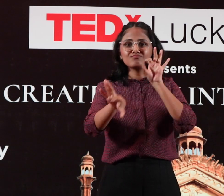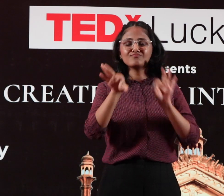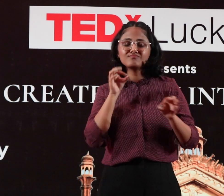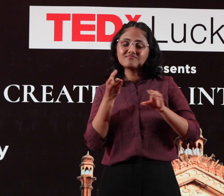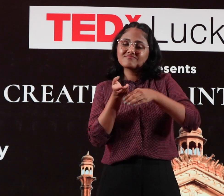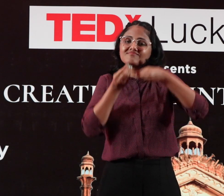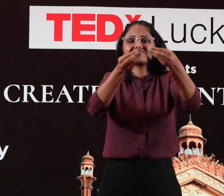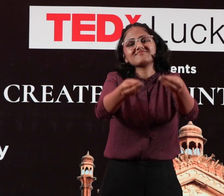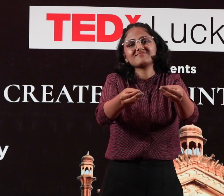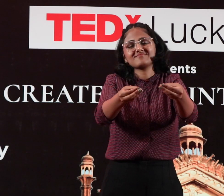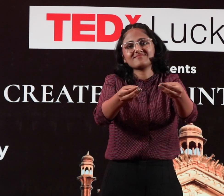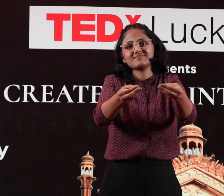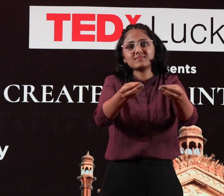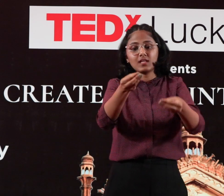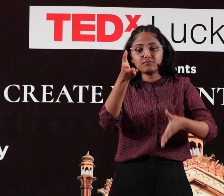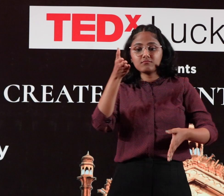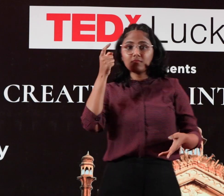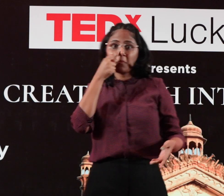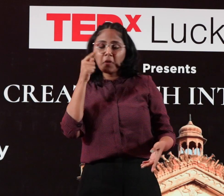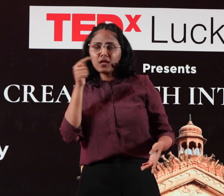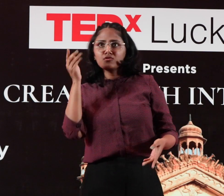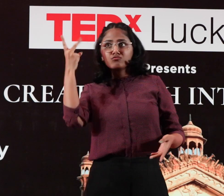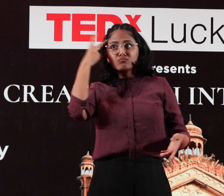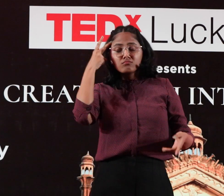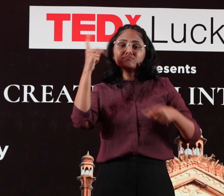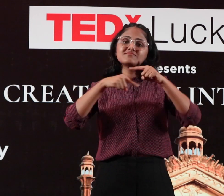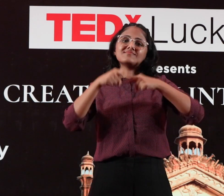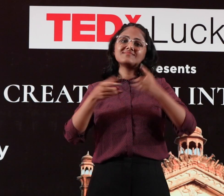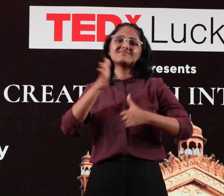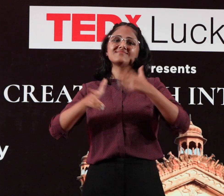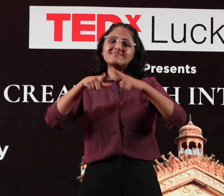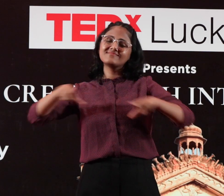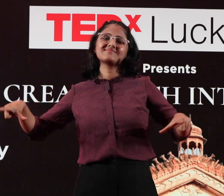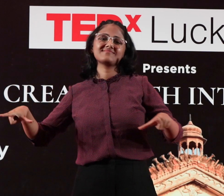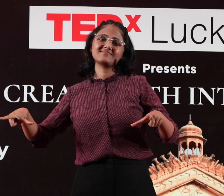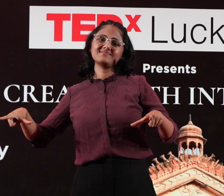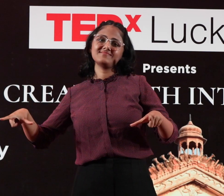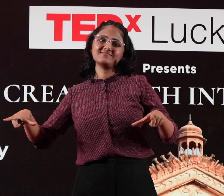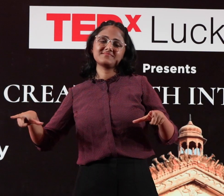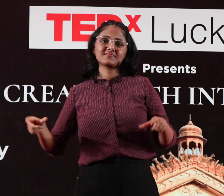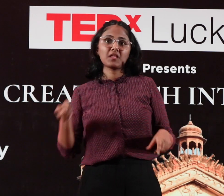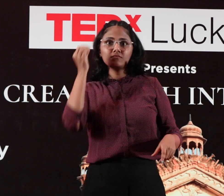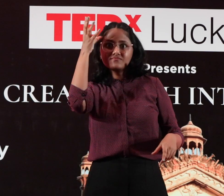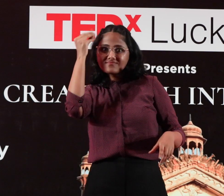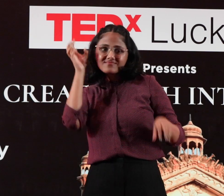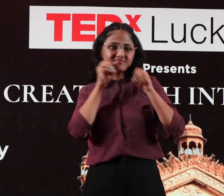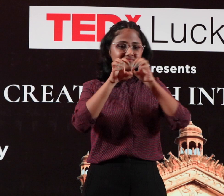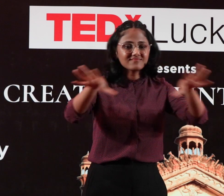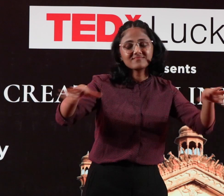साइन लैंग्वेज की तरफ अगर आगे बढ़ना है तो मूविंग टुवर्ड्स इंडियन साइन लैंग्वेज. उस पेरेंट्स को काउंसलिंग, ताकि उन